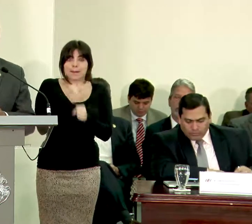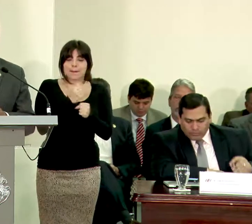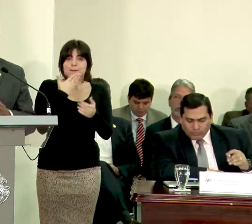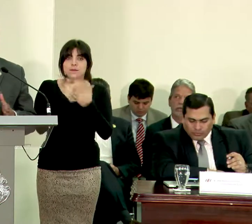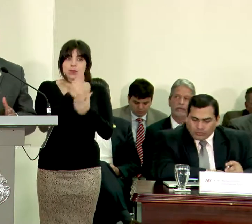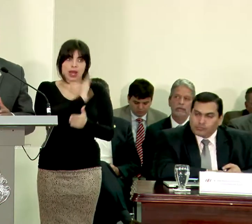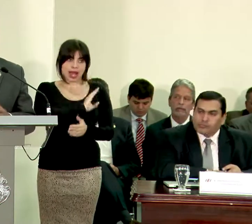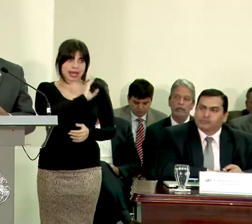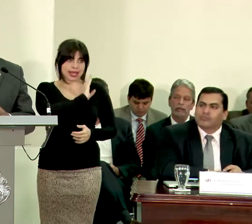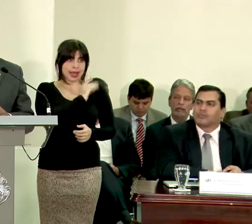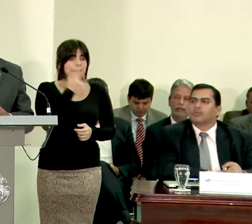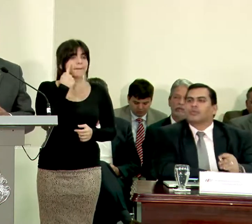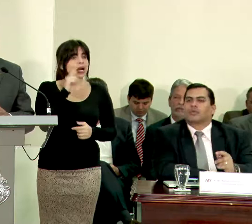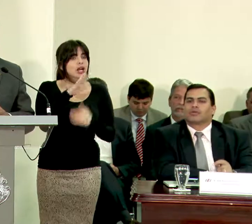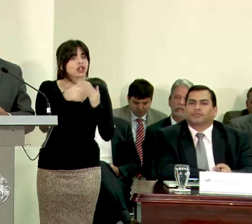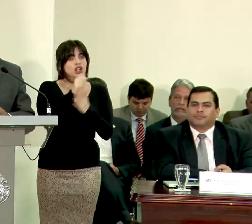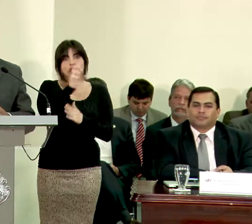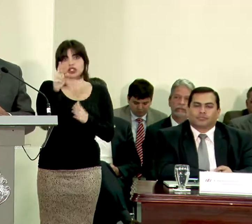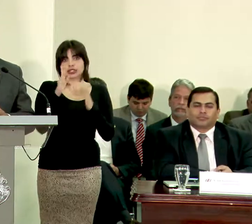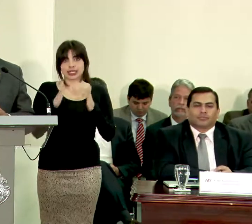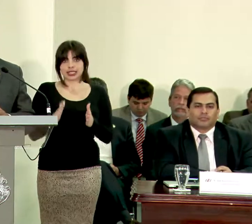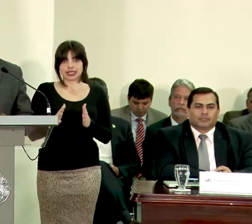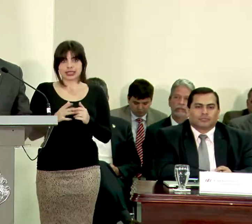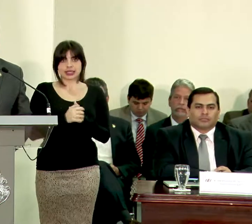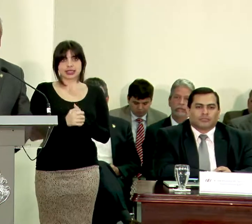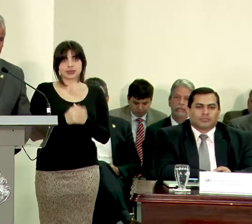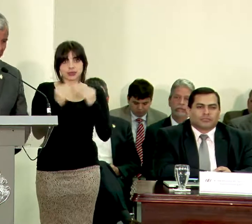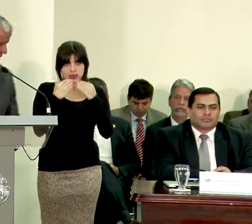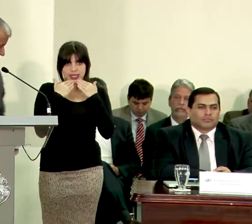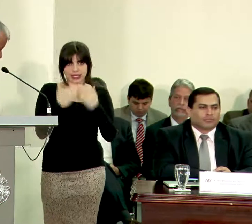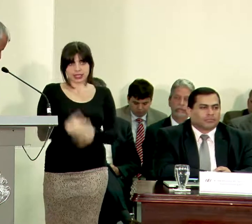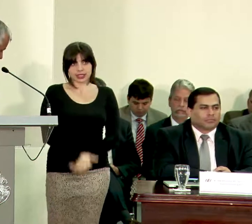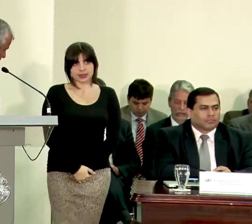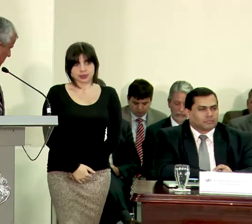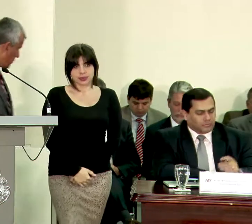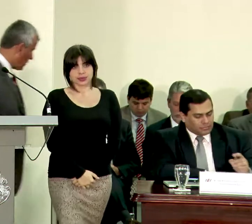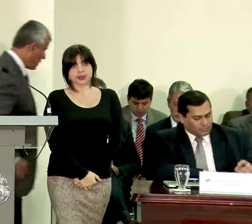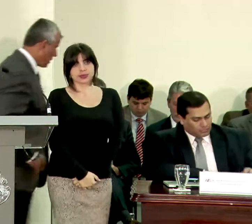de calidad para los costarricenses y las costarricenses. Muchas gracias.